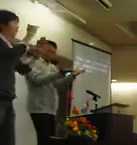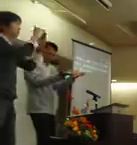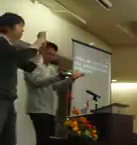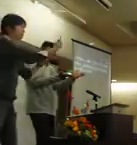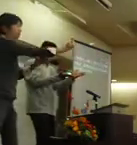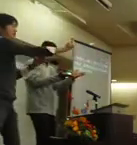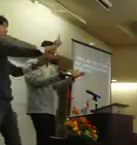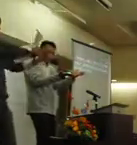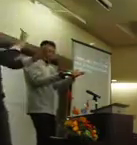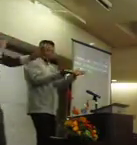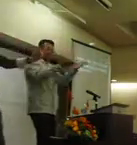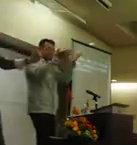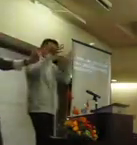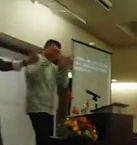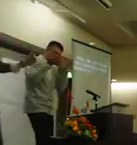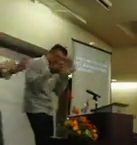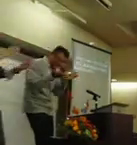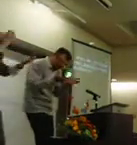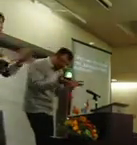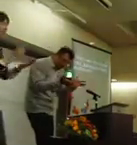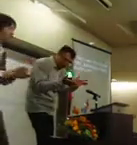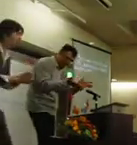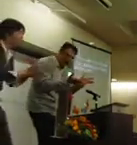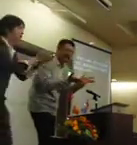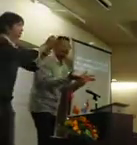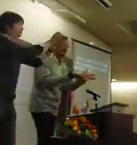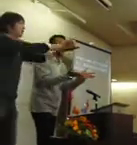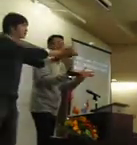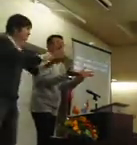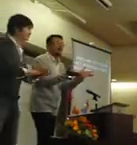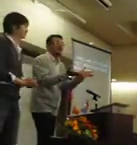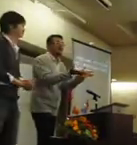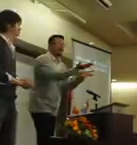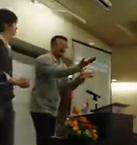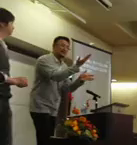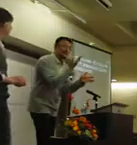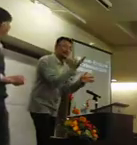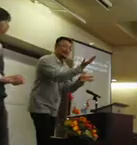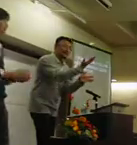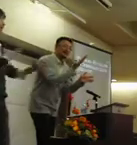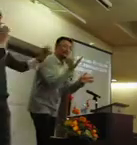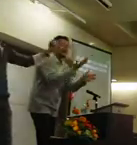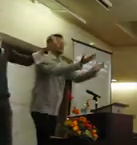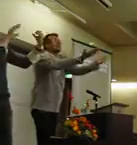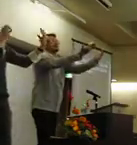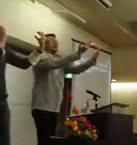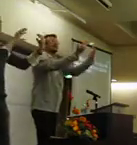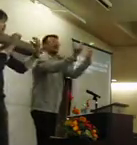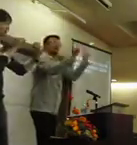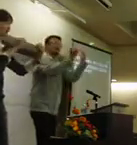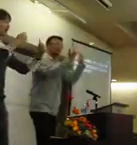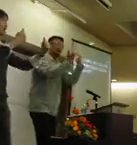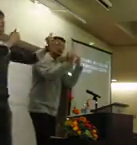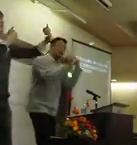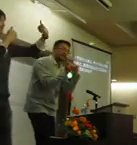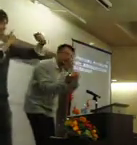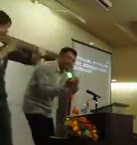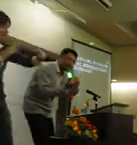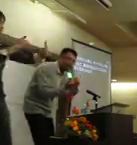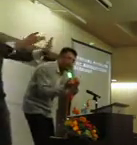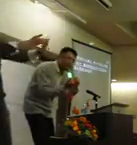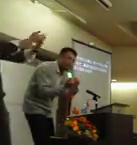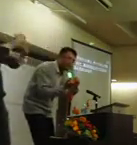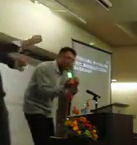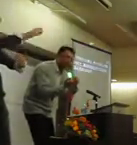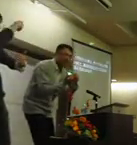家へ行ってお茶を出して会話をして謝罪を受け入れ